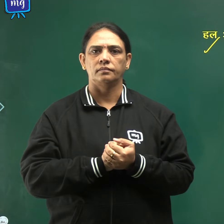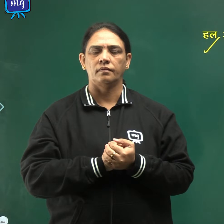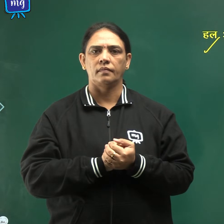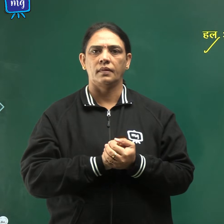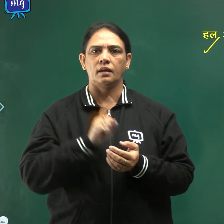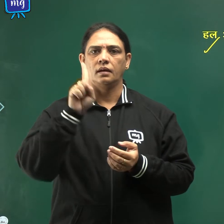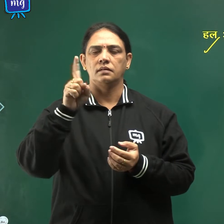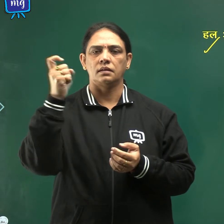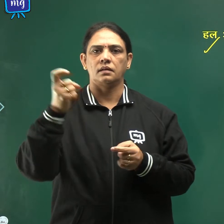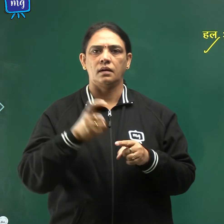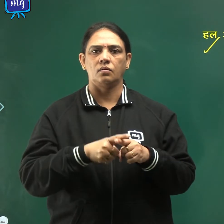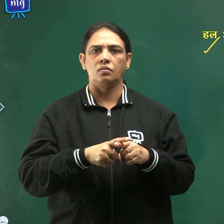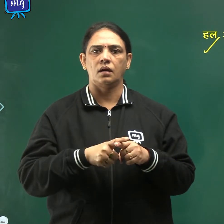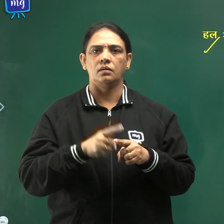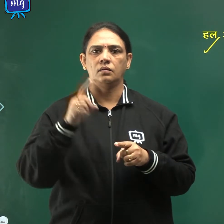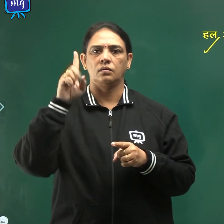17 गुणा 2